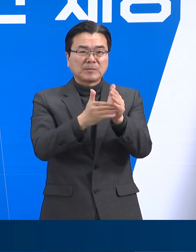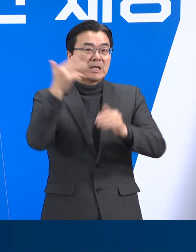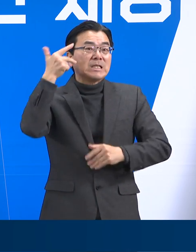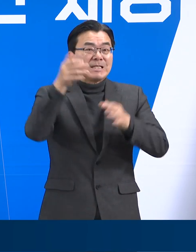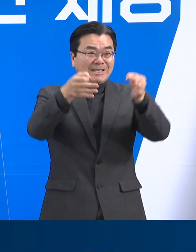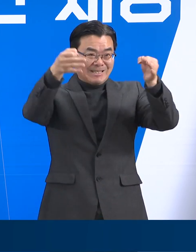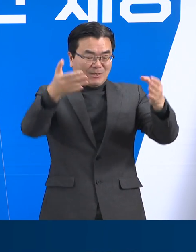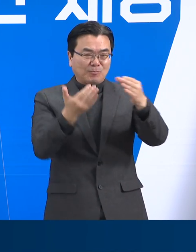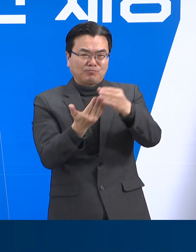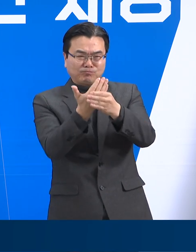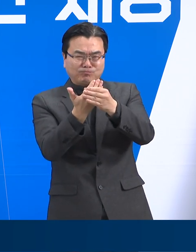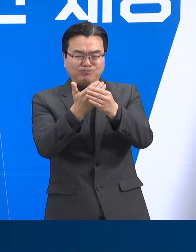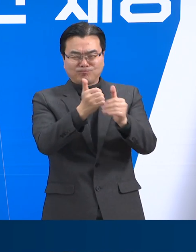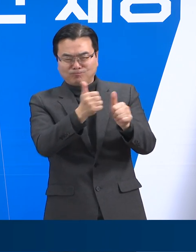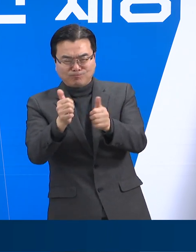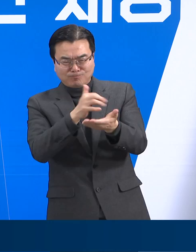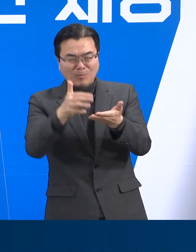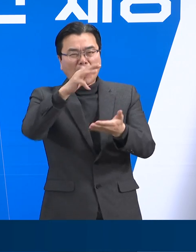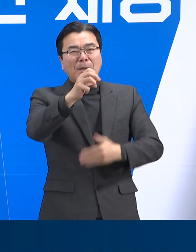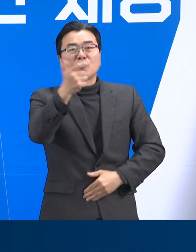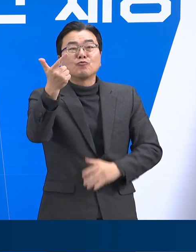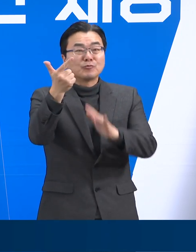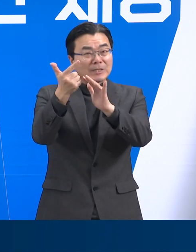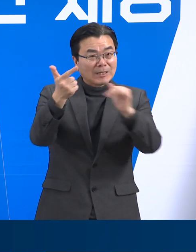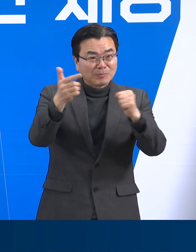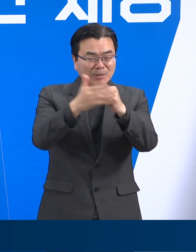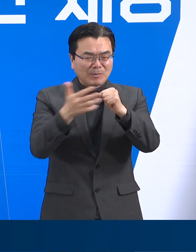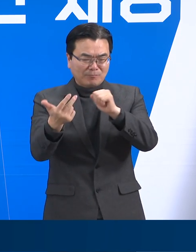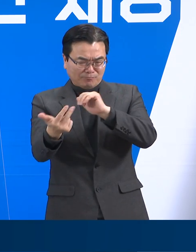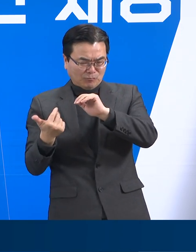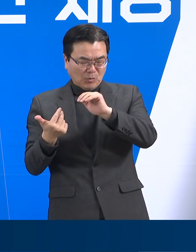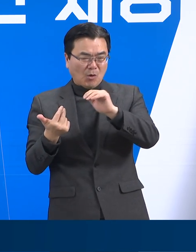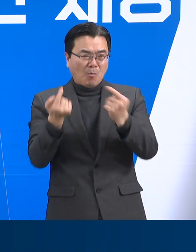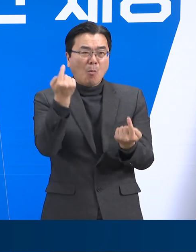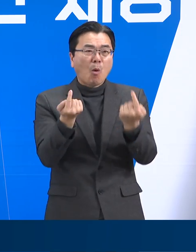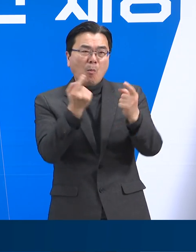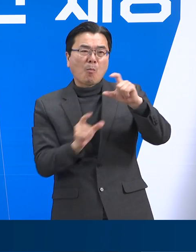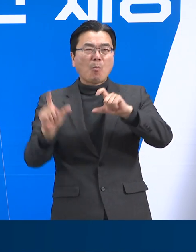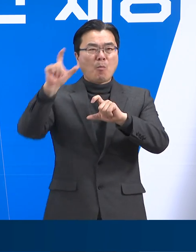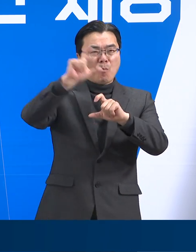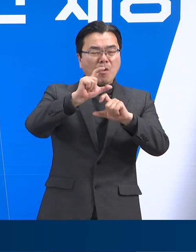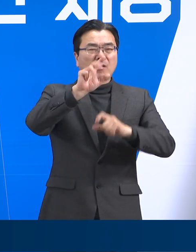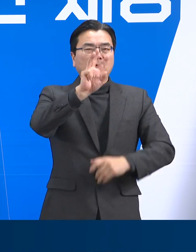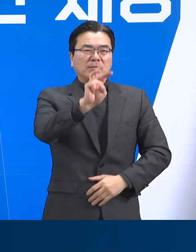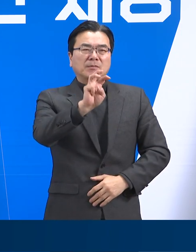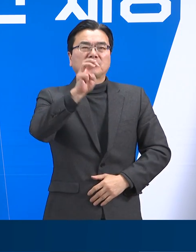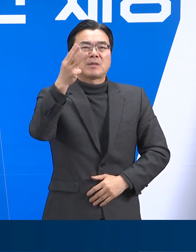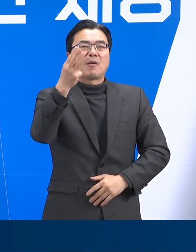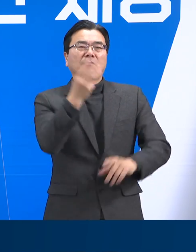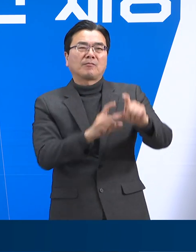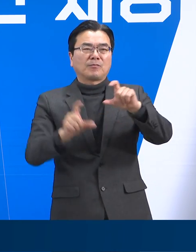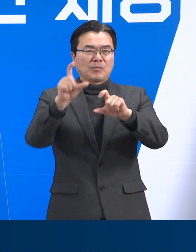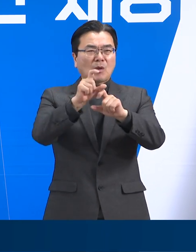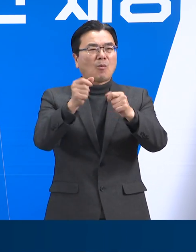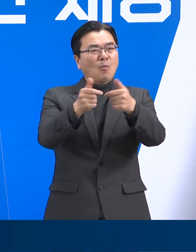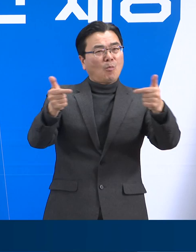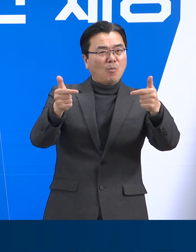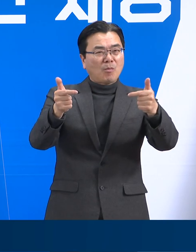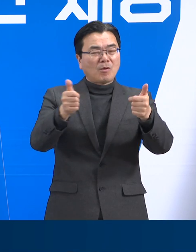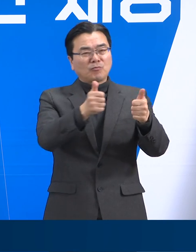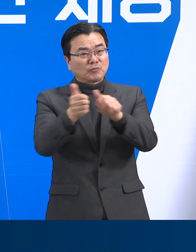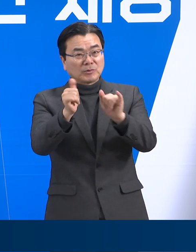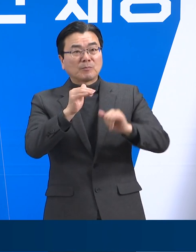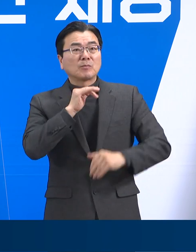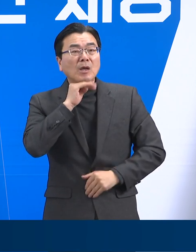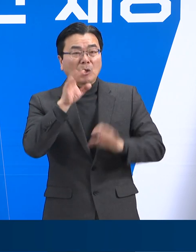주간 발생한 도내 사망자는 86명으로 전주 53명 대비 33명 증가했습니다. 사망자